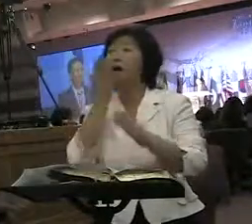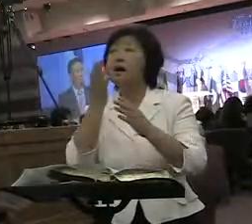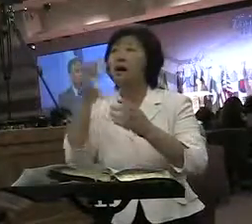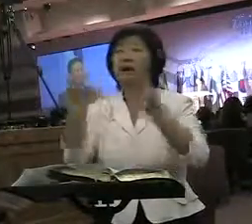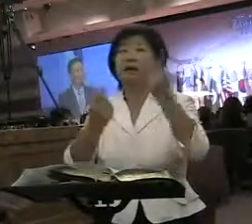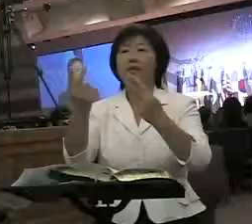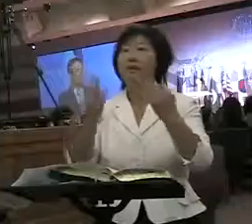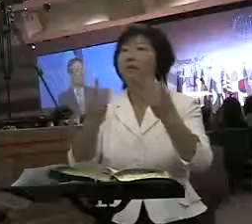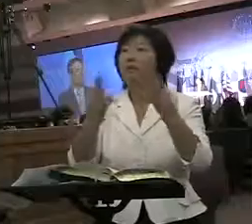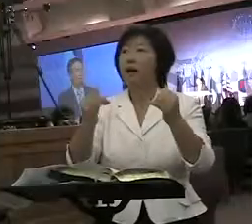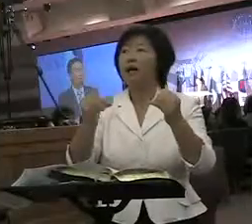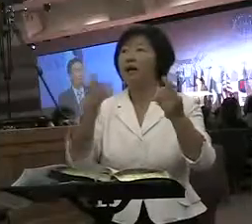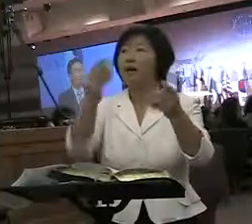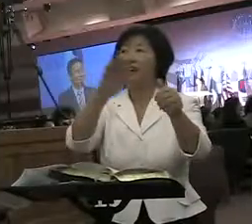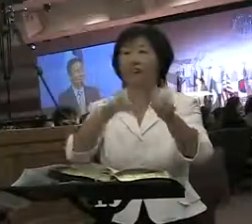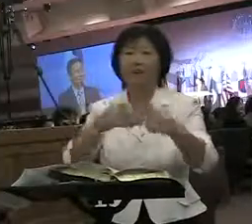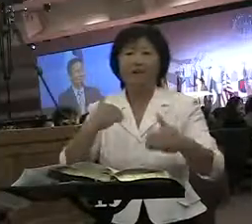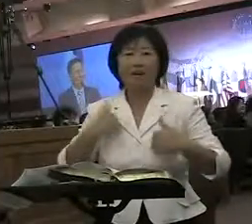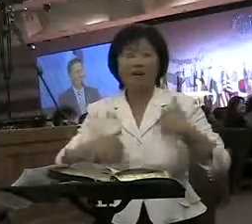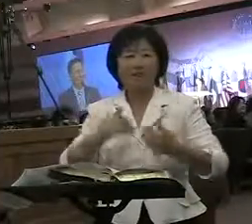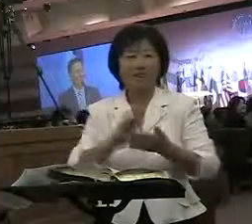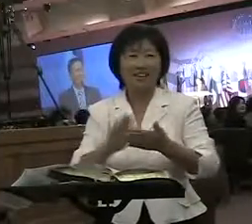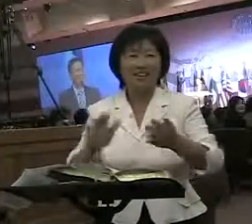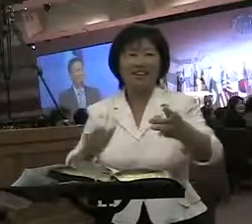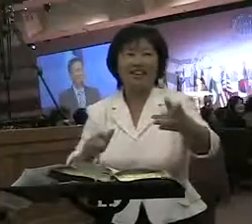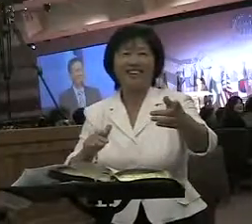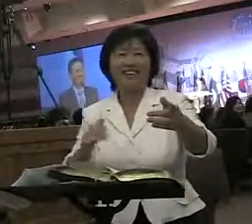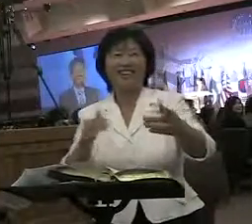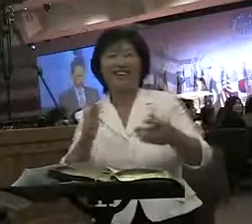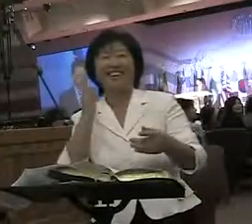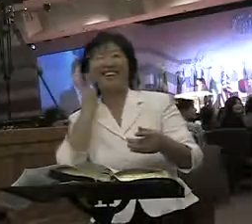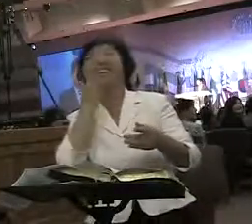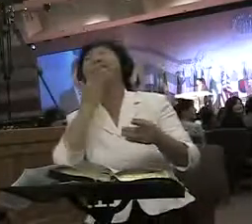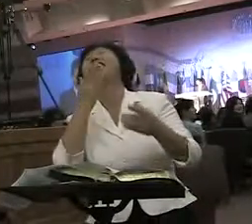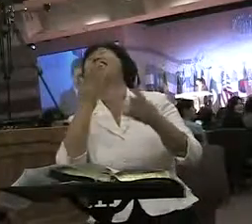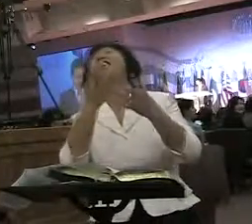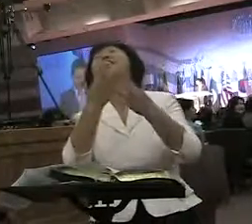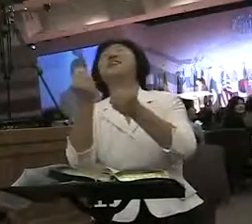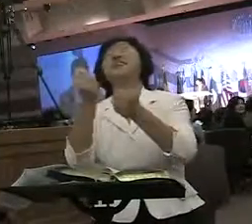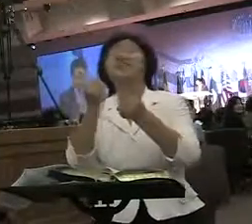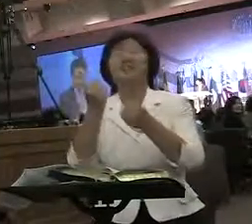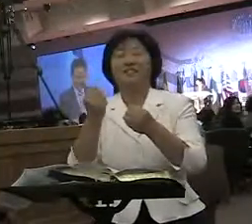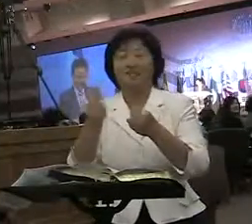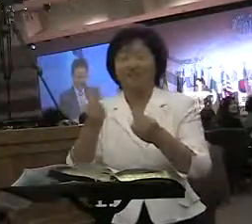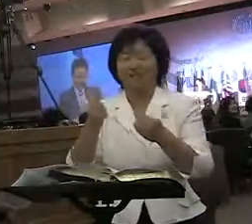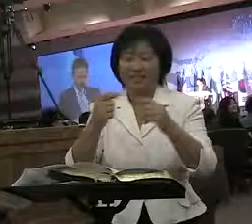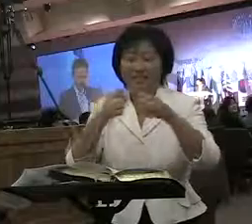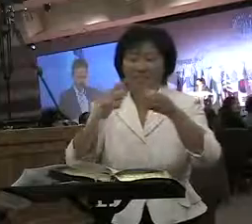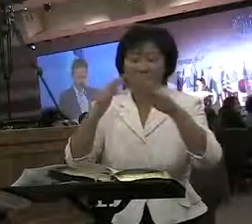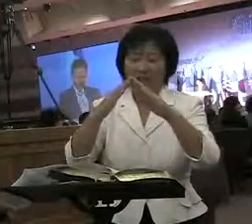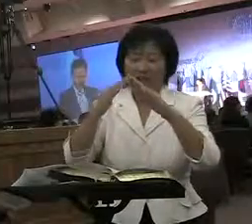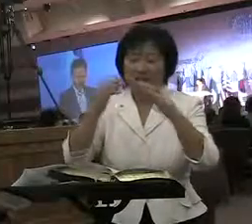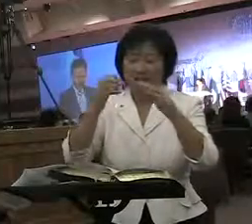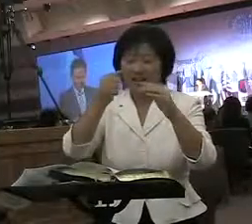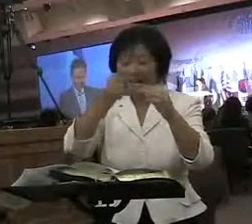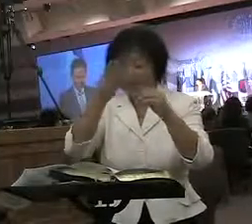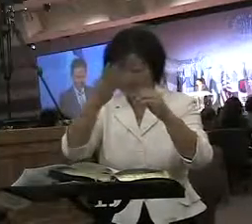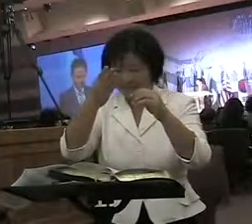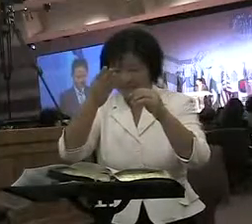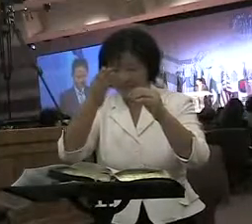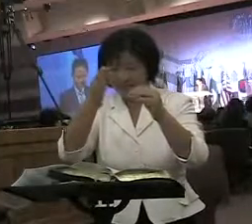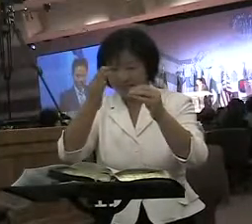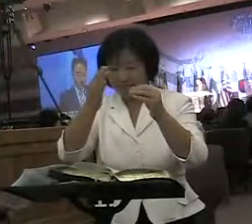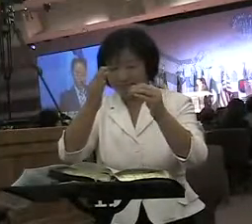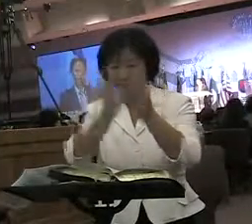형제자매님들이 오늘 많이 나오셨어요. 반갑습니다. 감사합니다. 제가 몇 가지 교회 소식 알려드리겠습니다. 제2차 선교 축제가